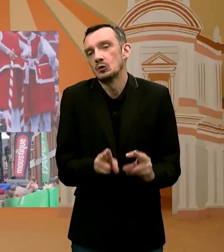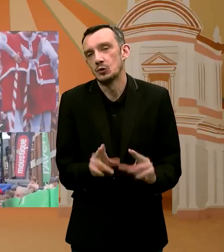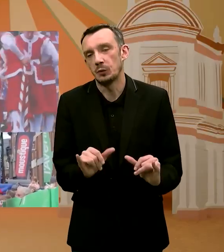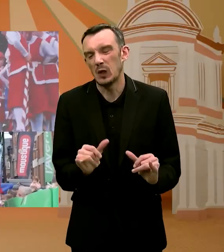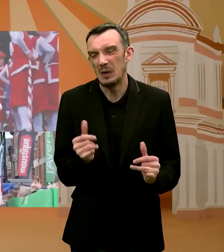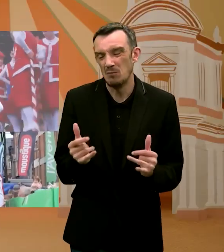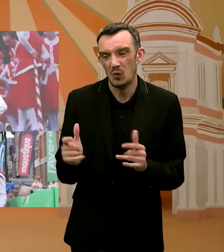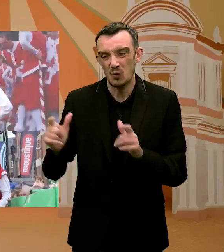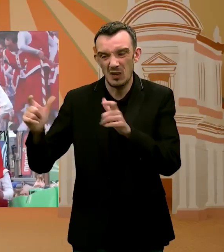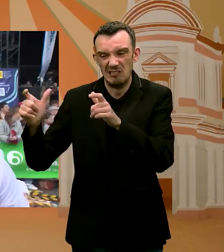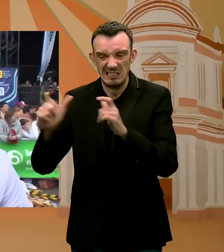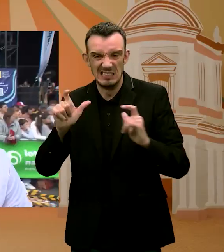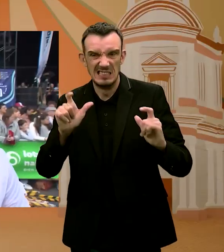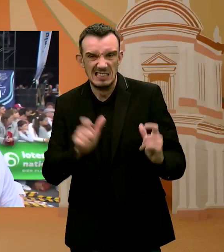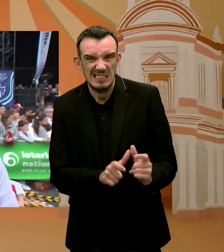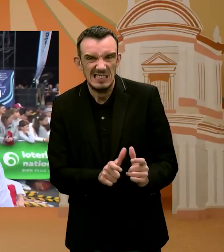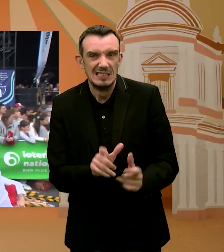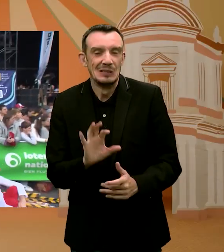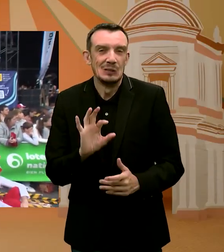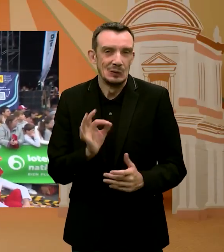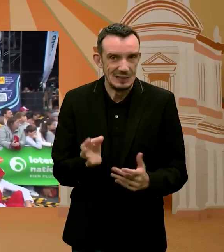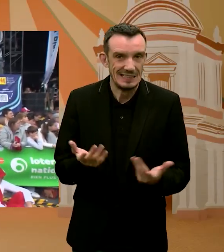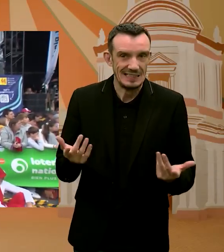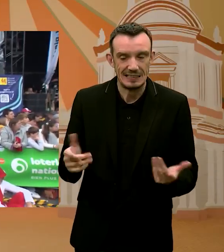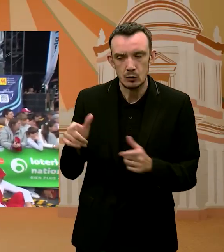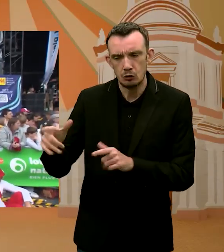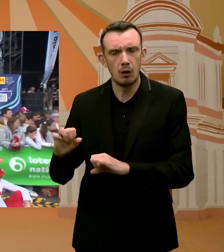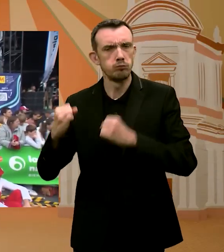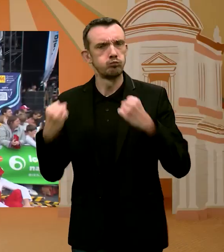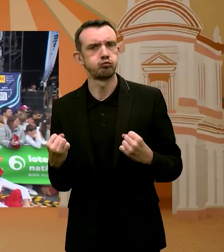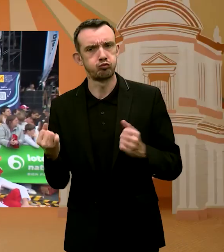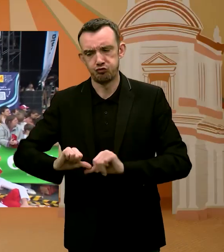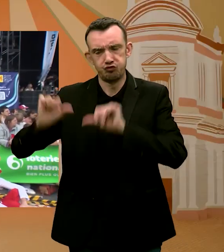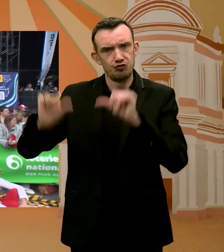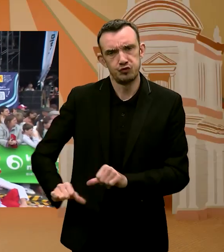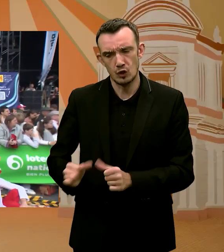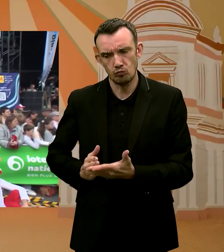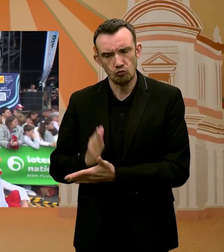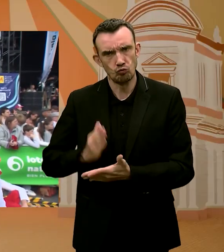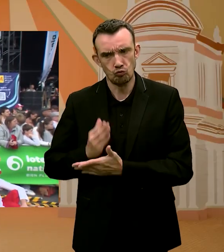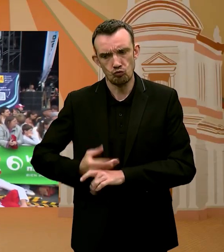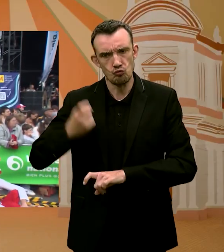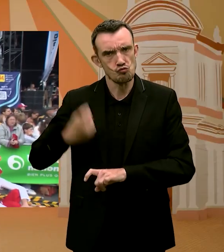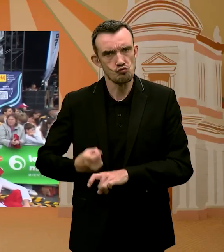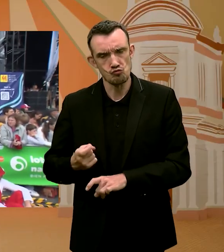étaient très remontés, très ensemble et tout ça. On a fait des chutes directement. Si l'Olivier Pirot qui